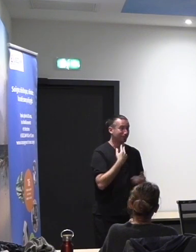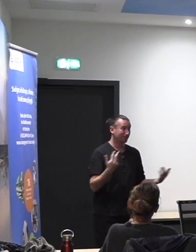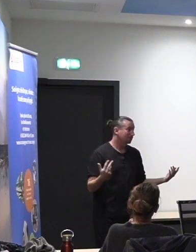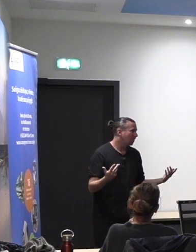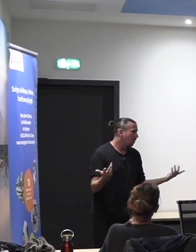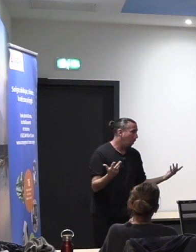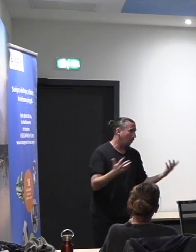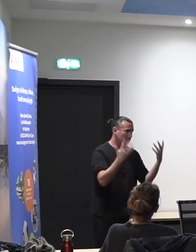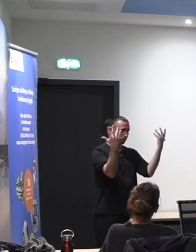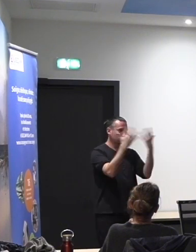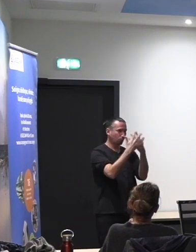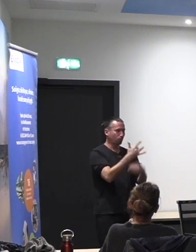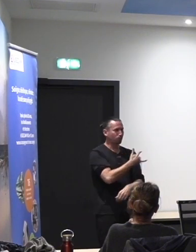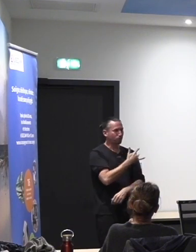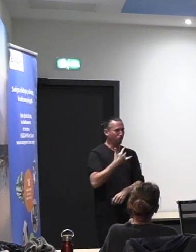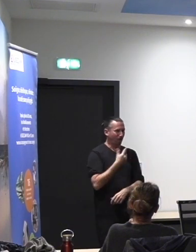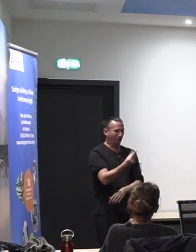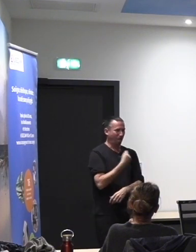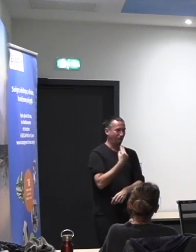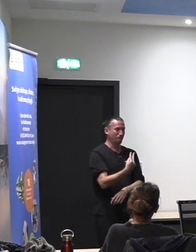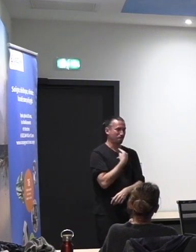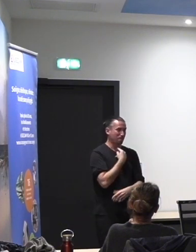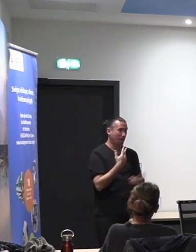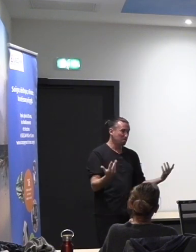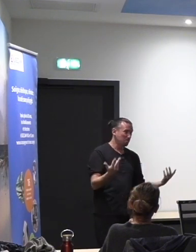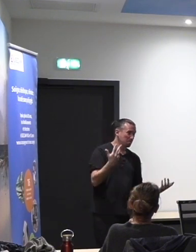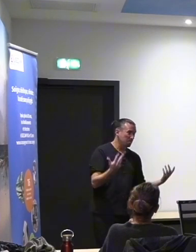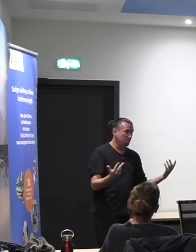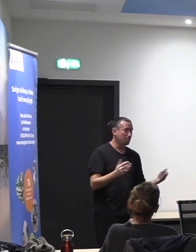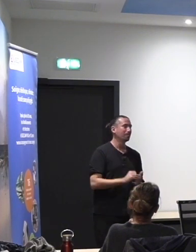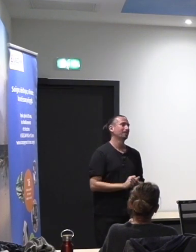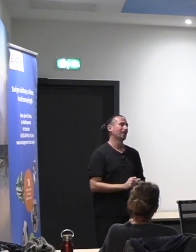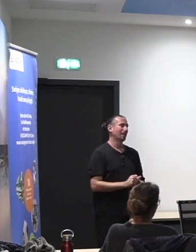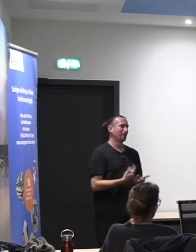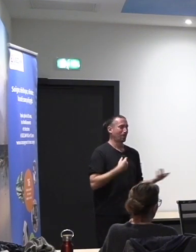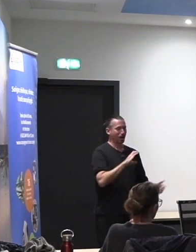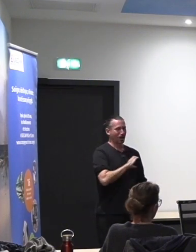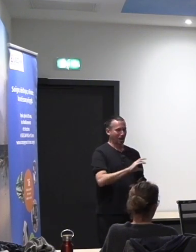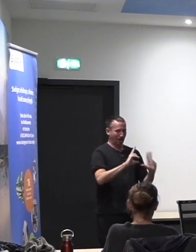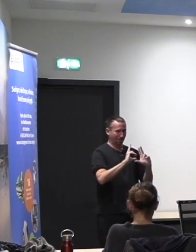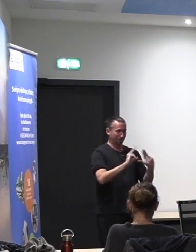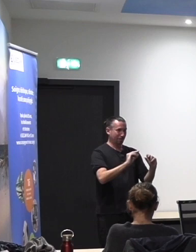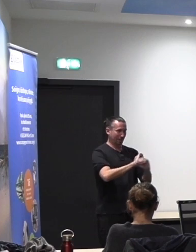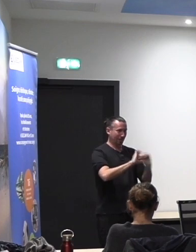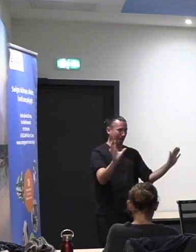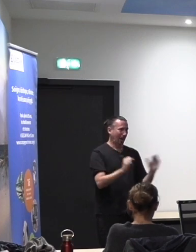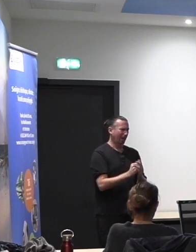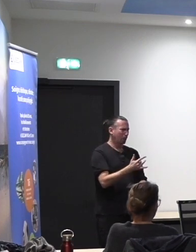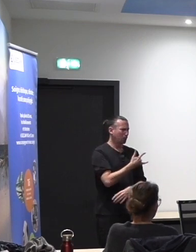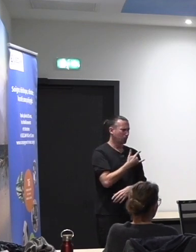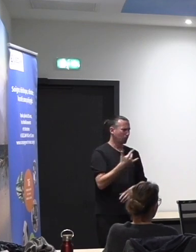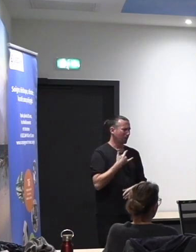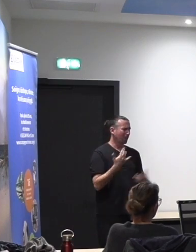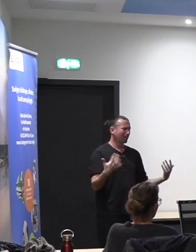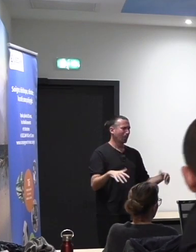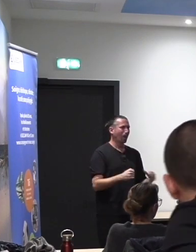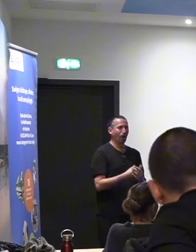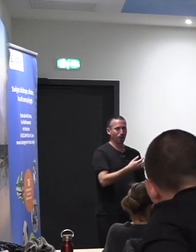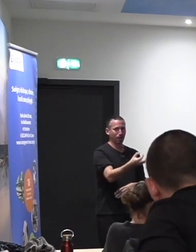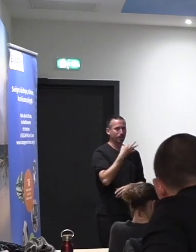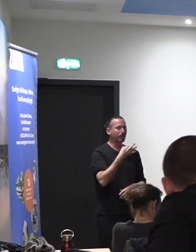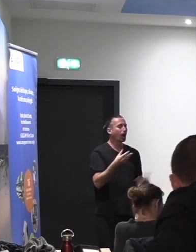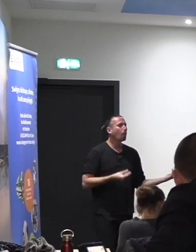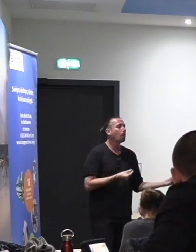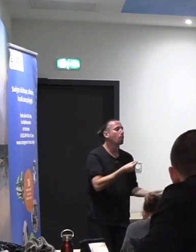invalidant? Ce qui nous pose la question, et je vais essayer de vous la clarifier, puisqu'on en a parlé, qu'est-ce que c'est que la santé? Alors on a parlé de redonner